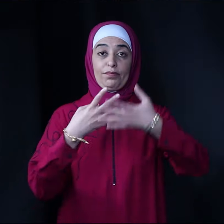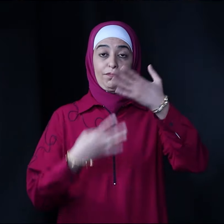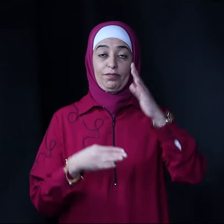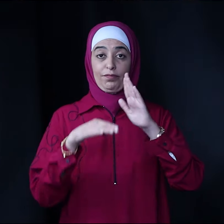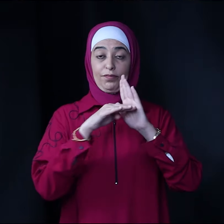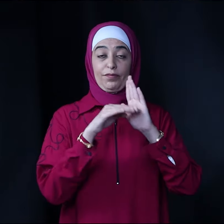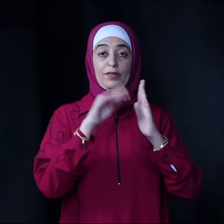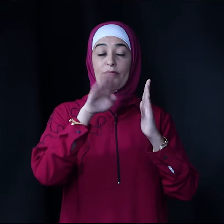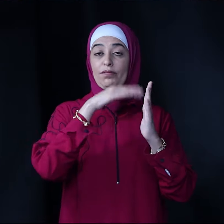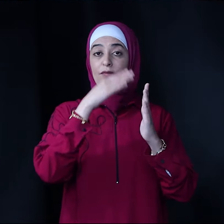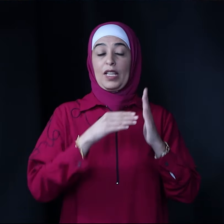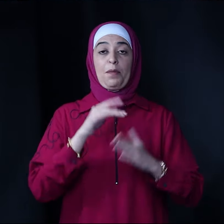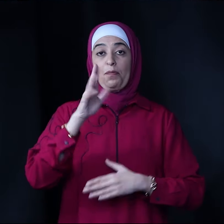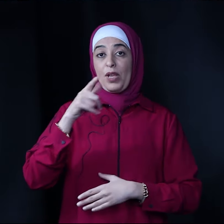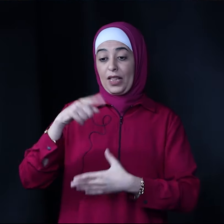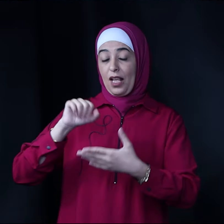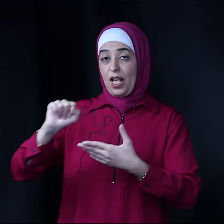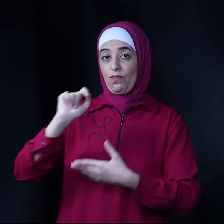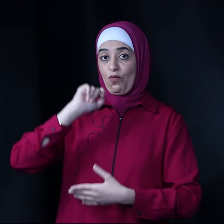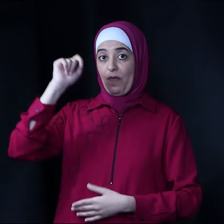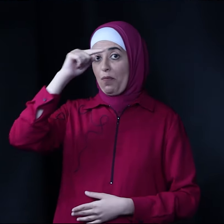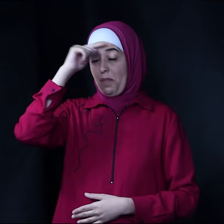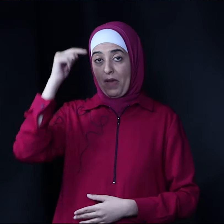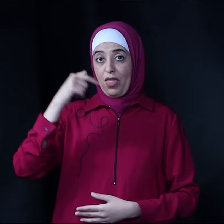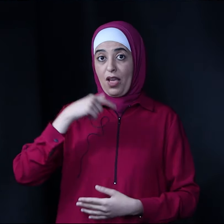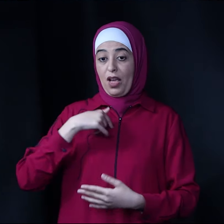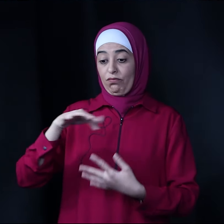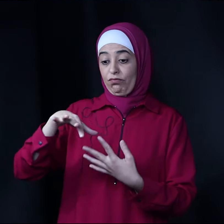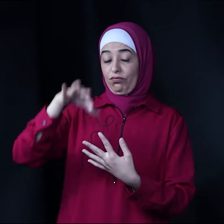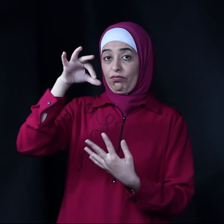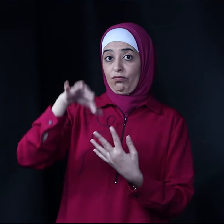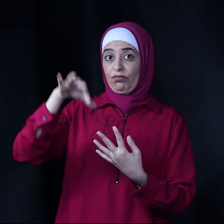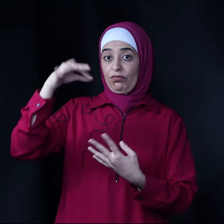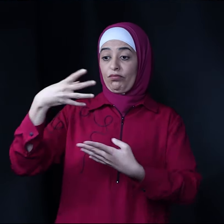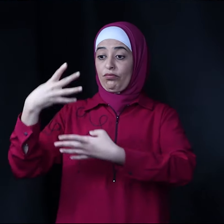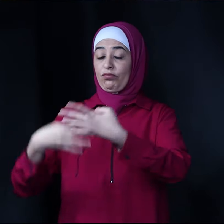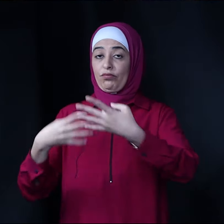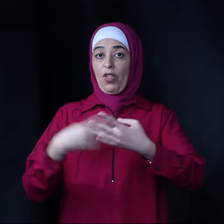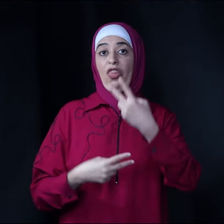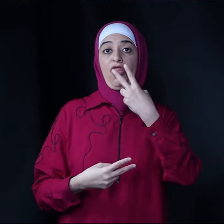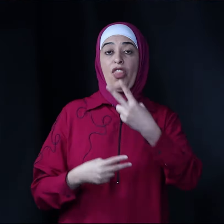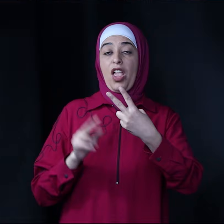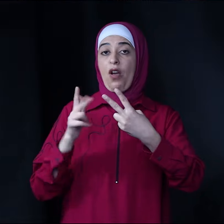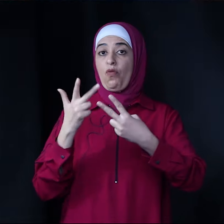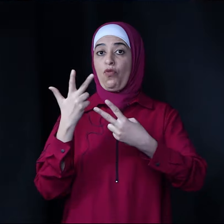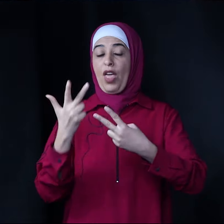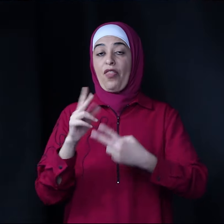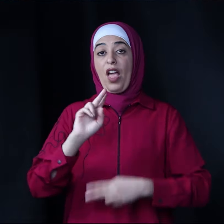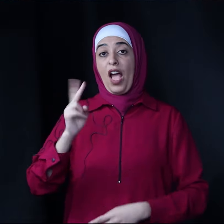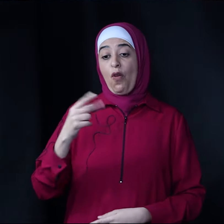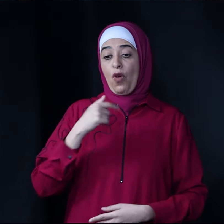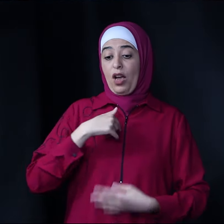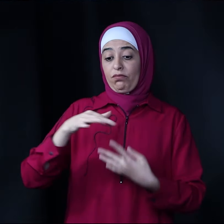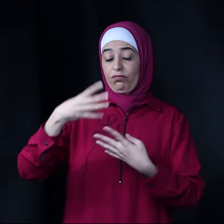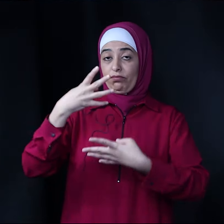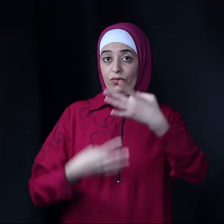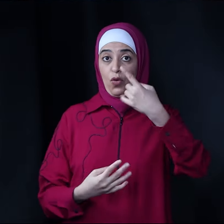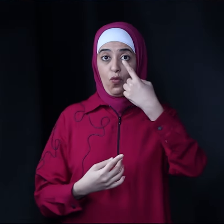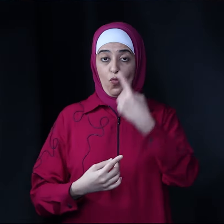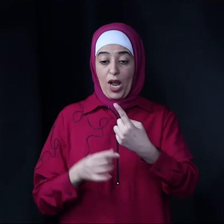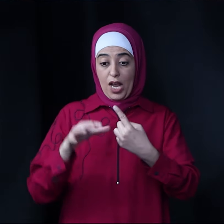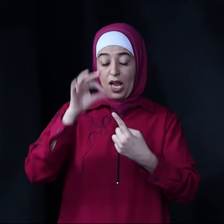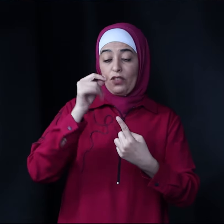أكثر داخل هاي القائمة. يعني احنا بنحكي بس قائمة واحدة مرشح أو أكثر من نفس القائمة. من نفس القائمة. فإذا صوتنا لمثلا قائمة